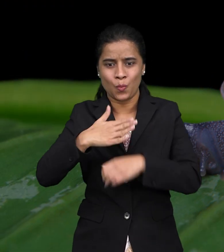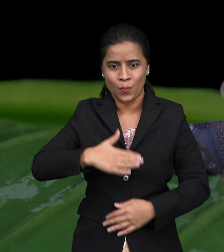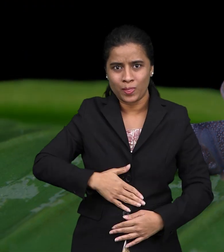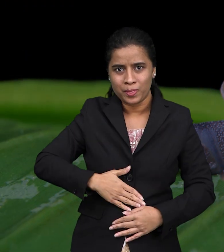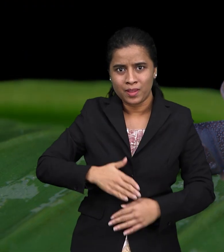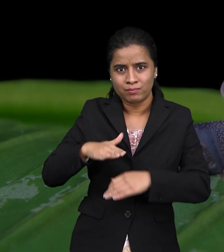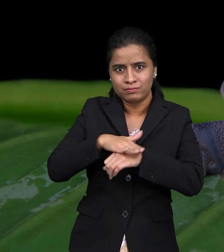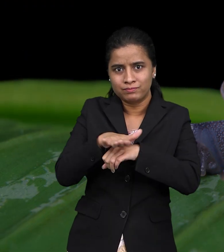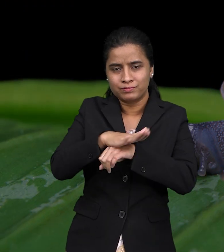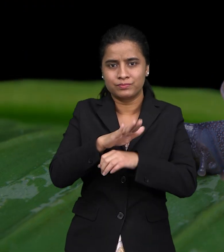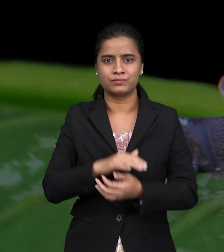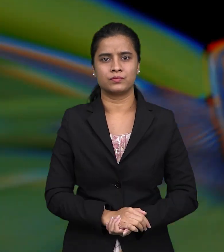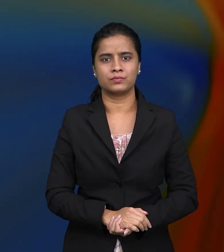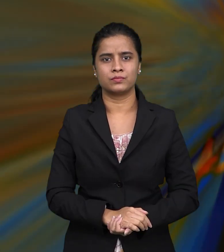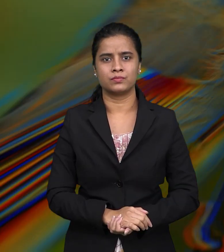रांगणे,